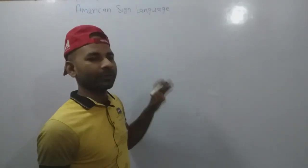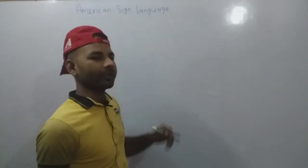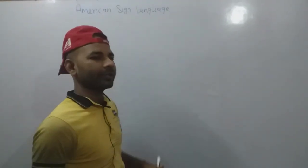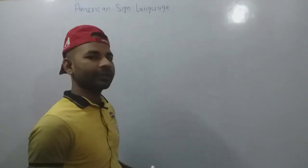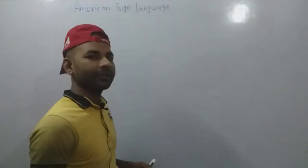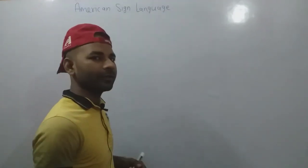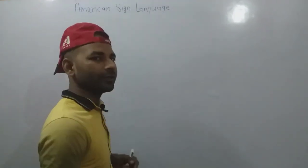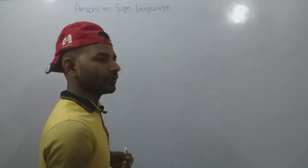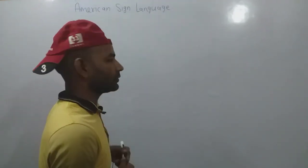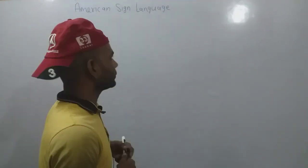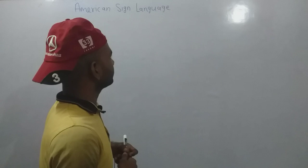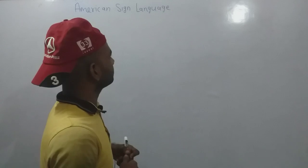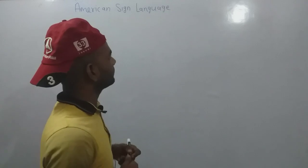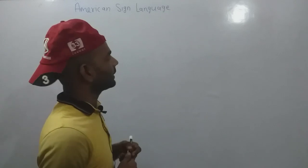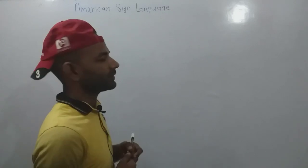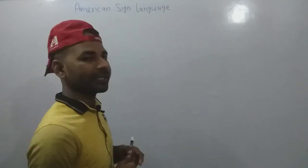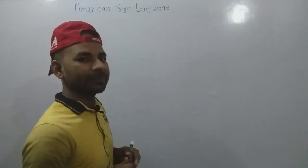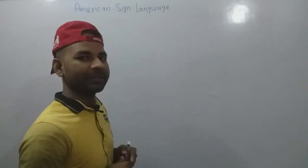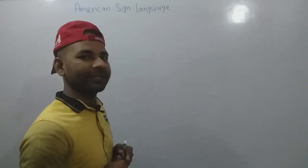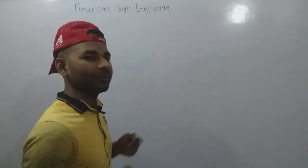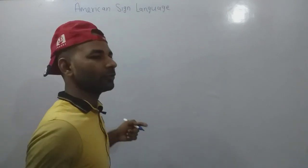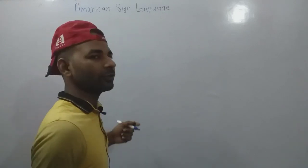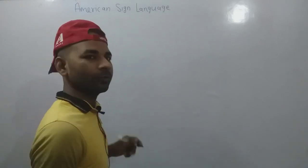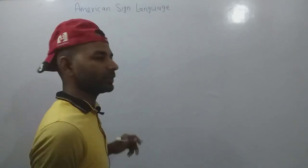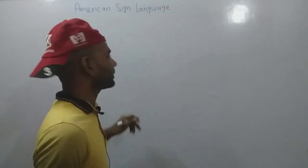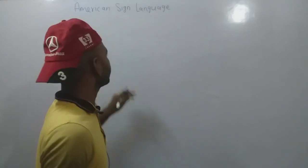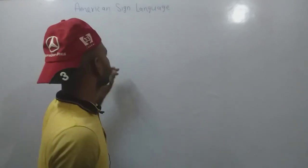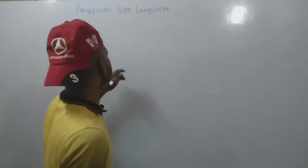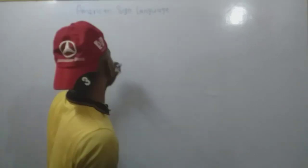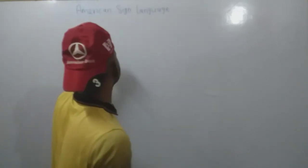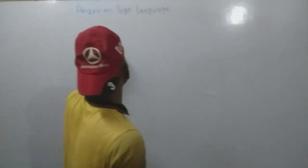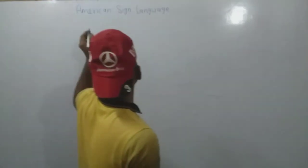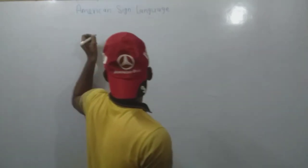करें, और जो अच्छे खासे पढ़े लिखे लोग होते हैं वो भी इसका प्रयोग करते हैं।